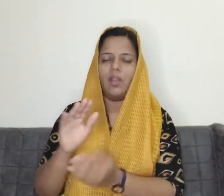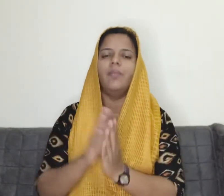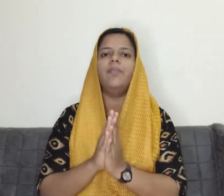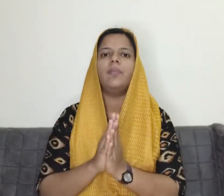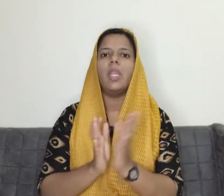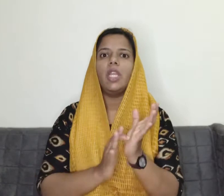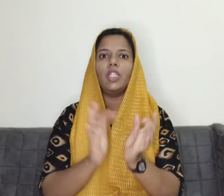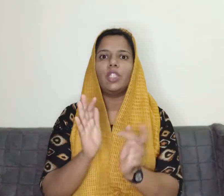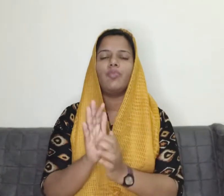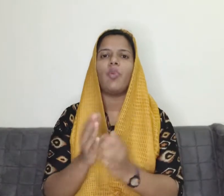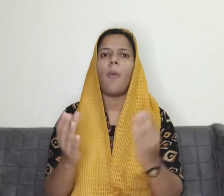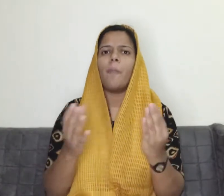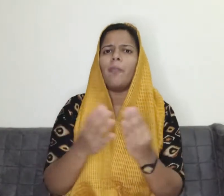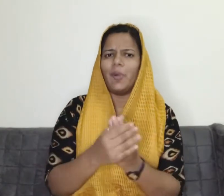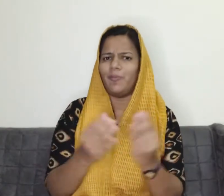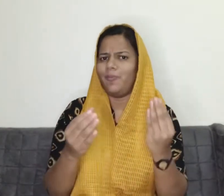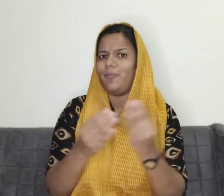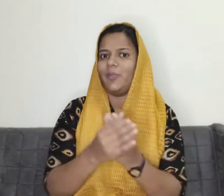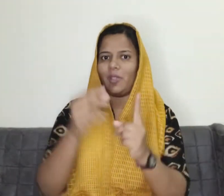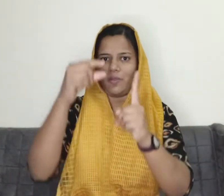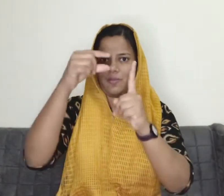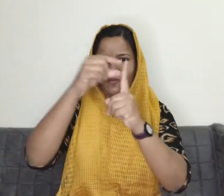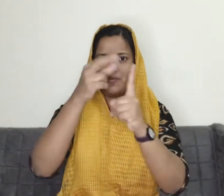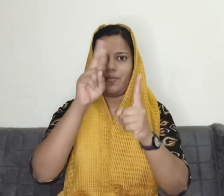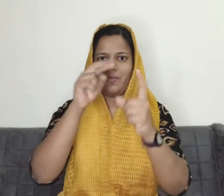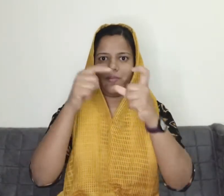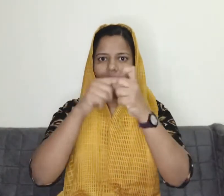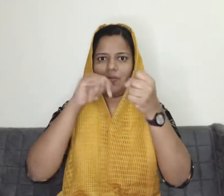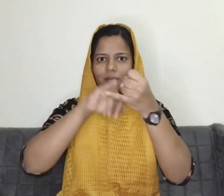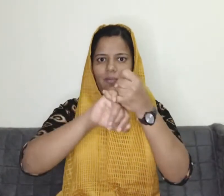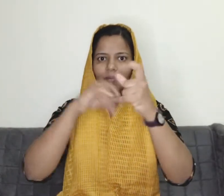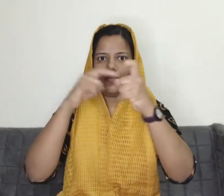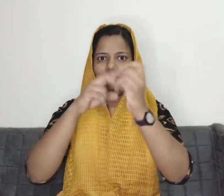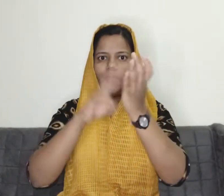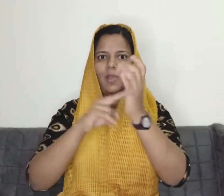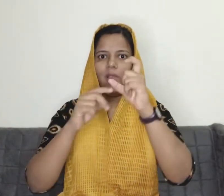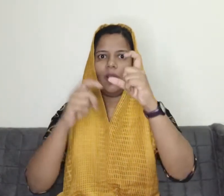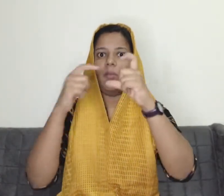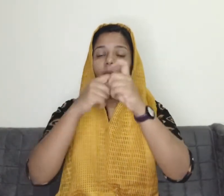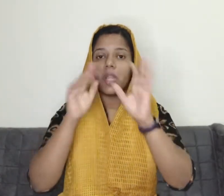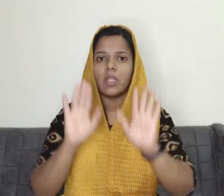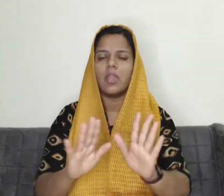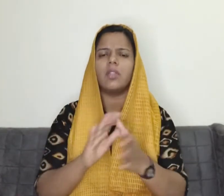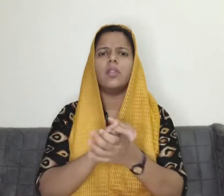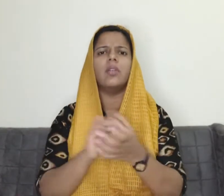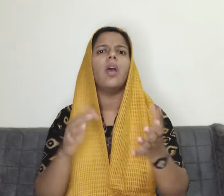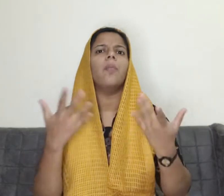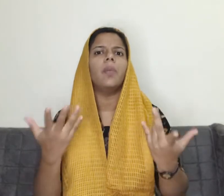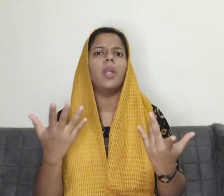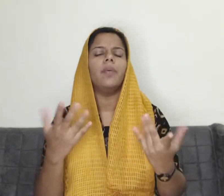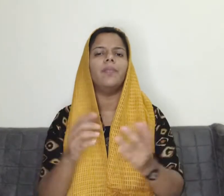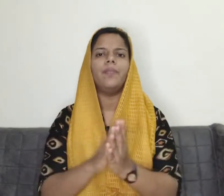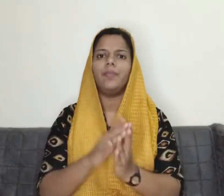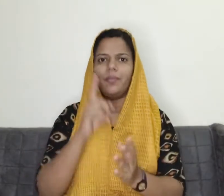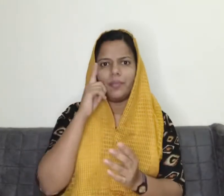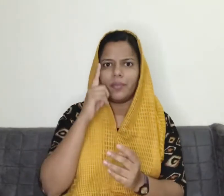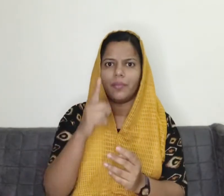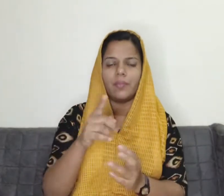കർത്താവിനെ, കർത്താവിൻ്റെ പ്രസൻസ് ഒരു വ്യക്തിയിൽ നിന്ന് പോകുന്നത് എപ്പോഴാണ്? ആ വ്യക്തി, ദൈവസാന്നിധ്യം ഒരു വ്യക്തിയിൽ നിന്ന്